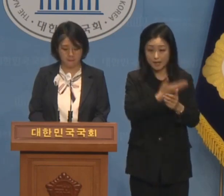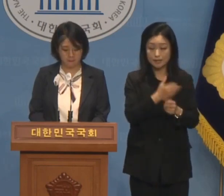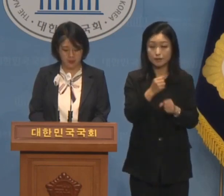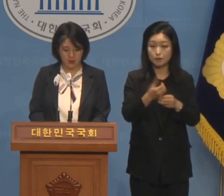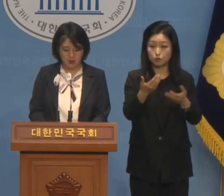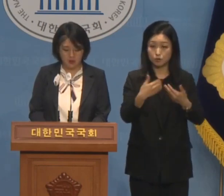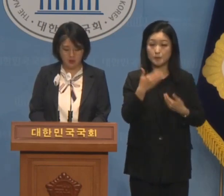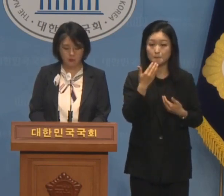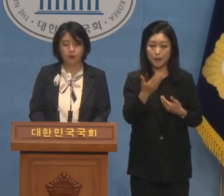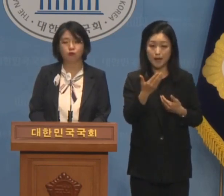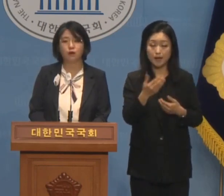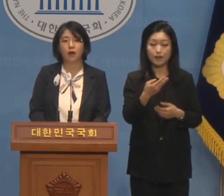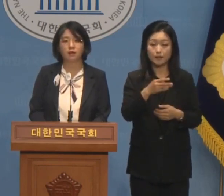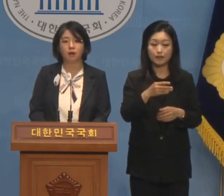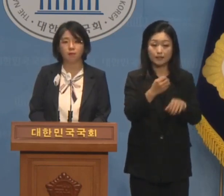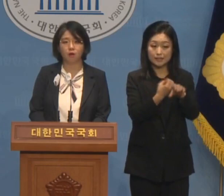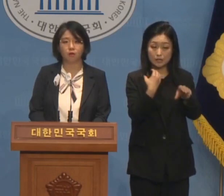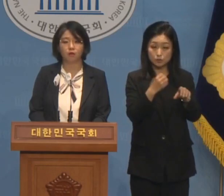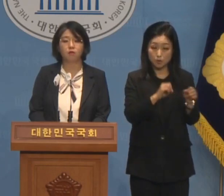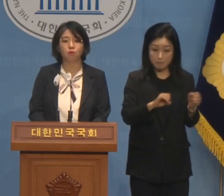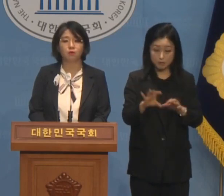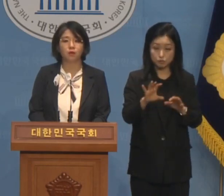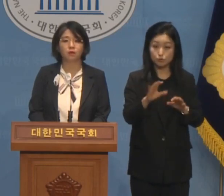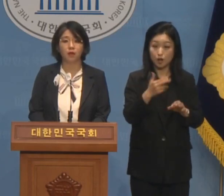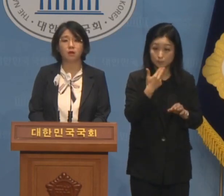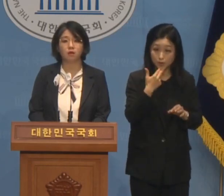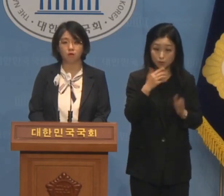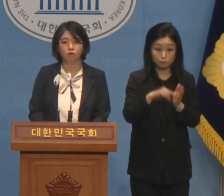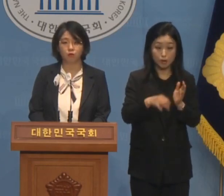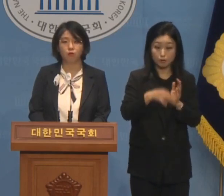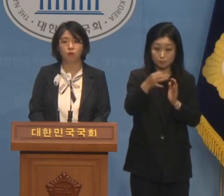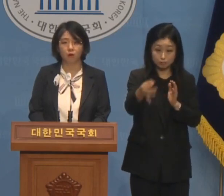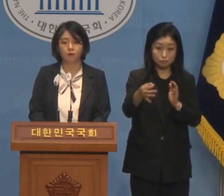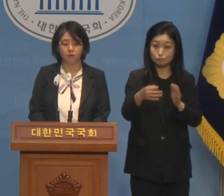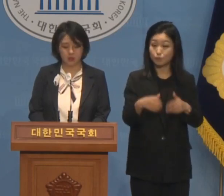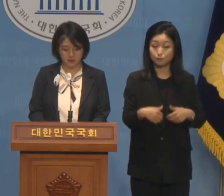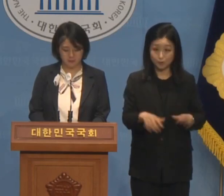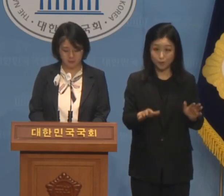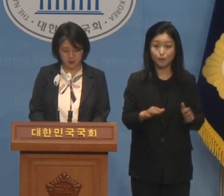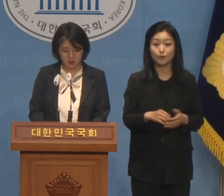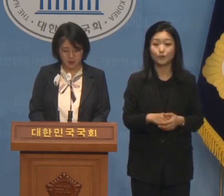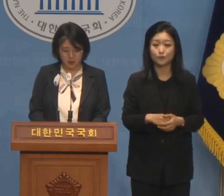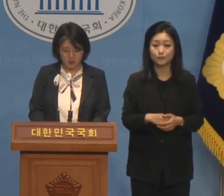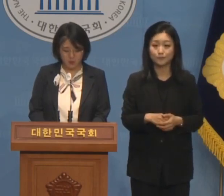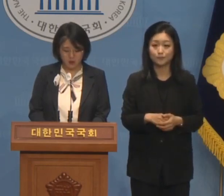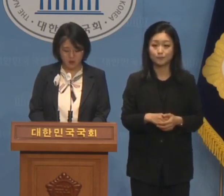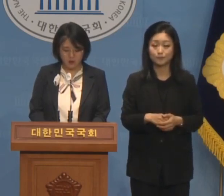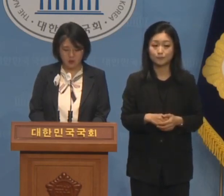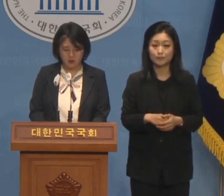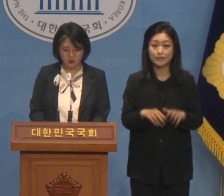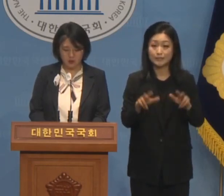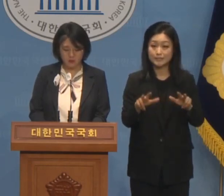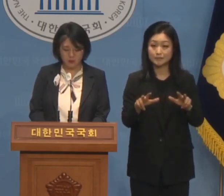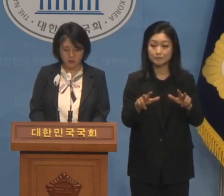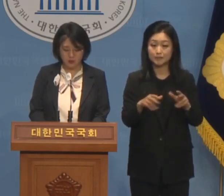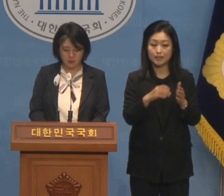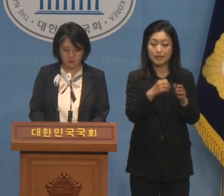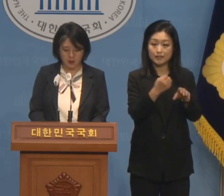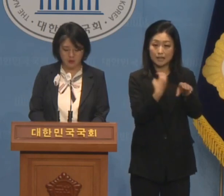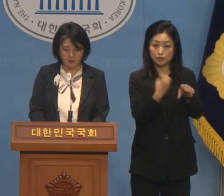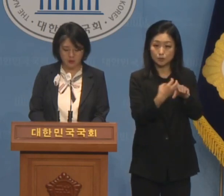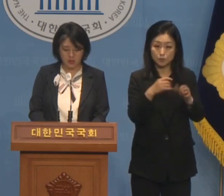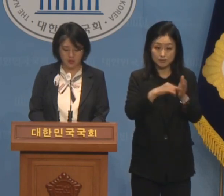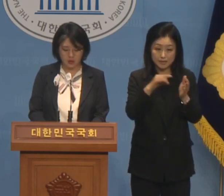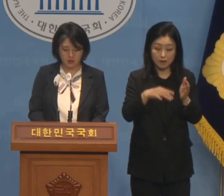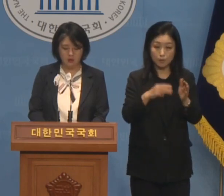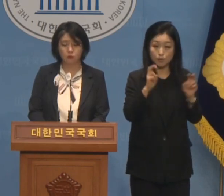있습니다. 탄소 배출을 안 하면 탄소세를 낼 이유도 없습니다. 오히려 현실은 탄소세로 기업이